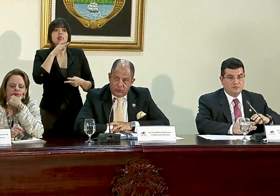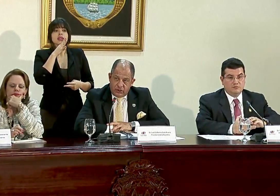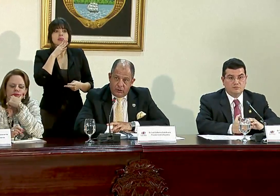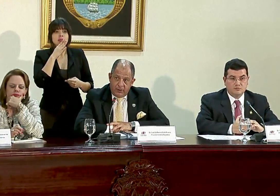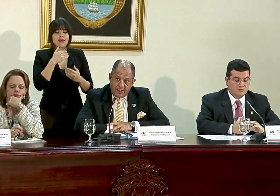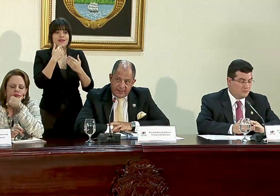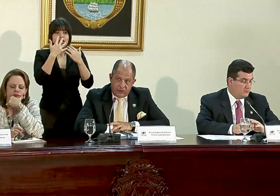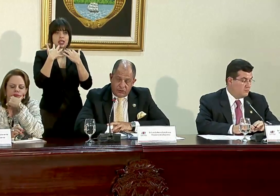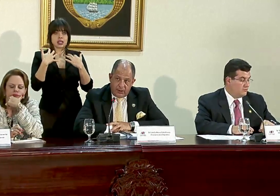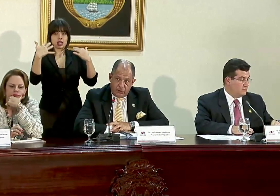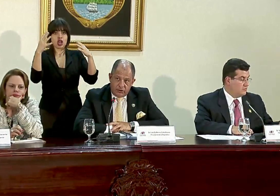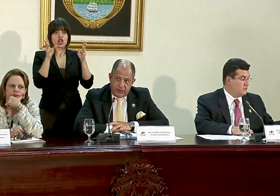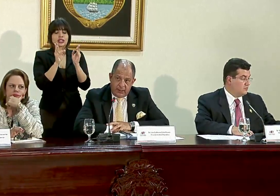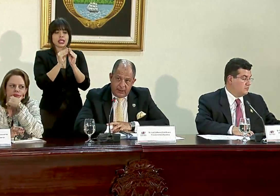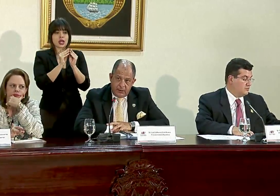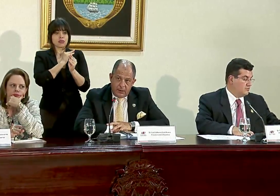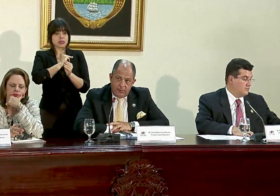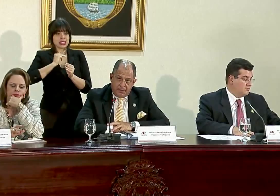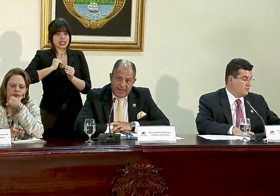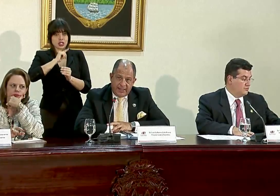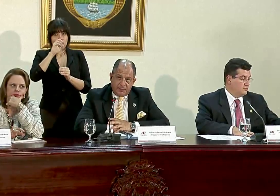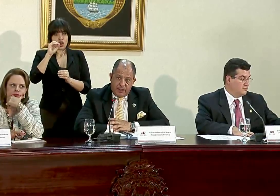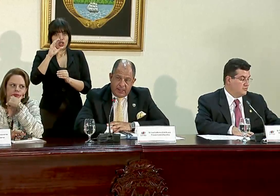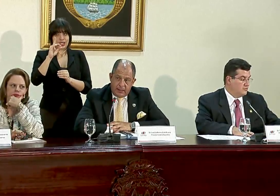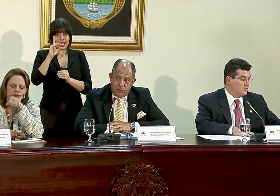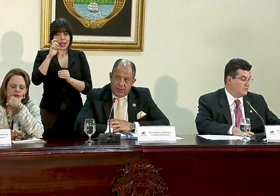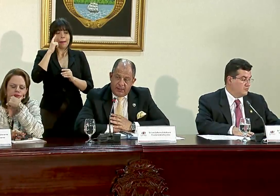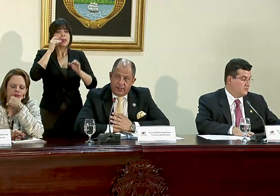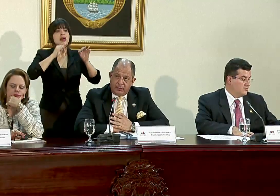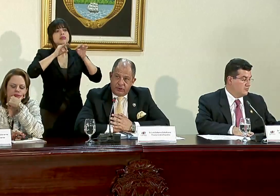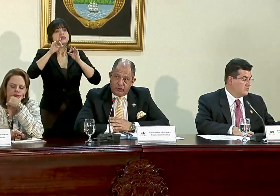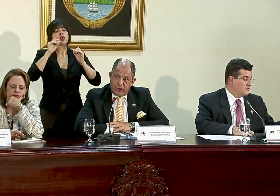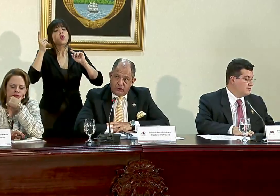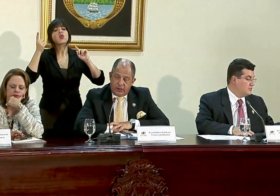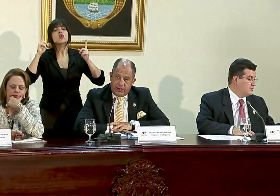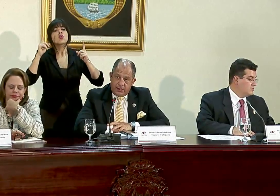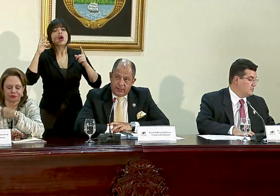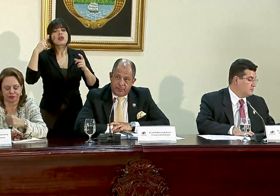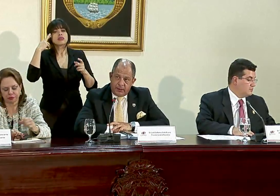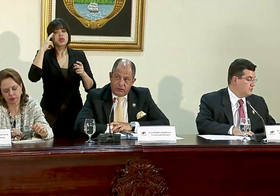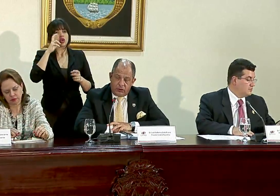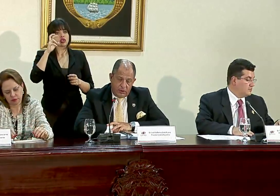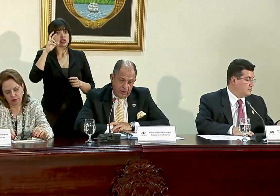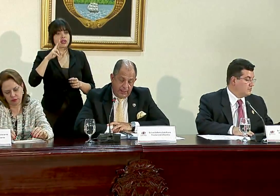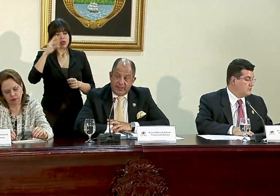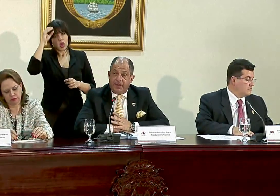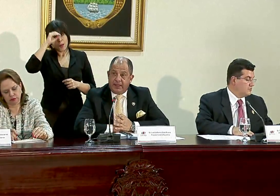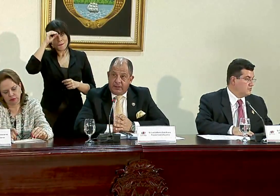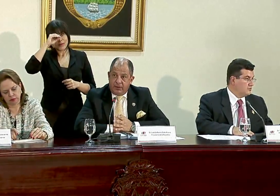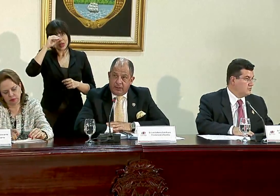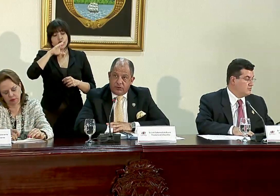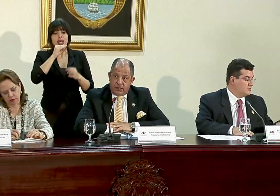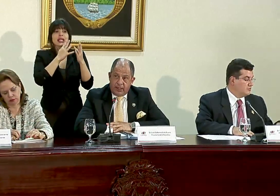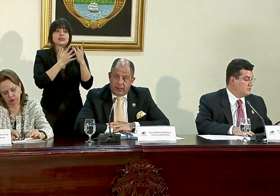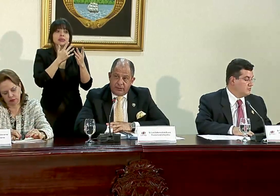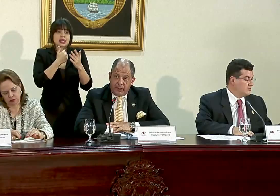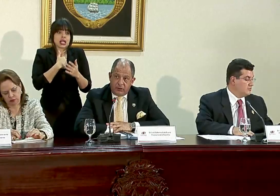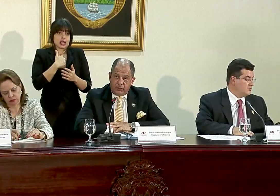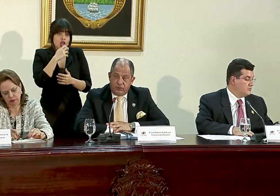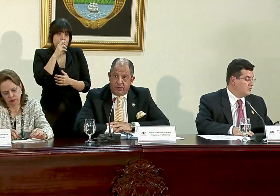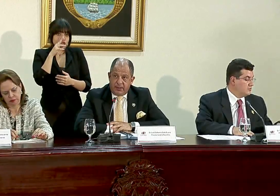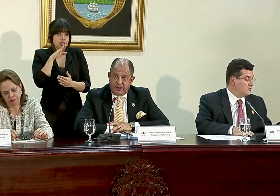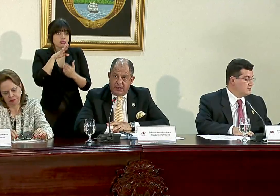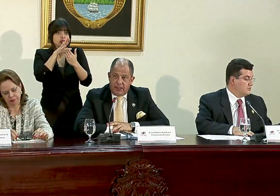frente al consejo de ministros de la OCDE para explicar cuál es la posición de Costa Rica respecto y la expectativa de Costa Rica